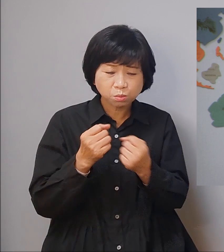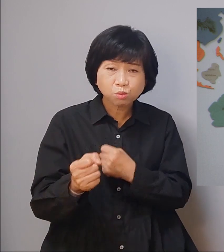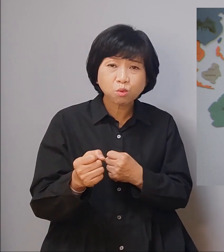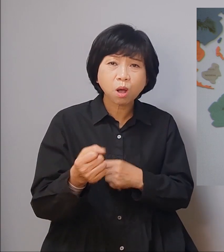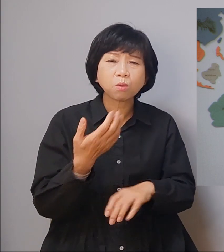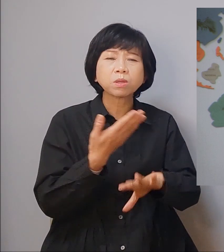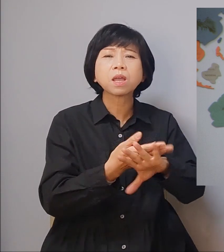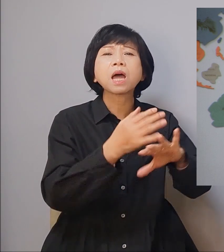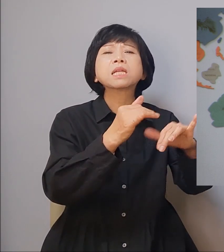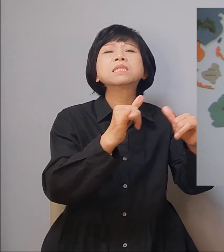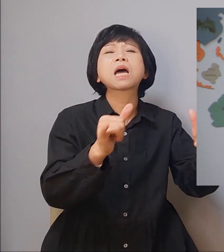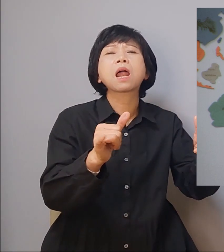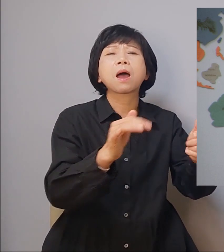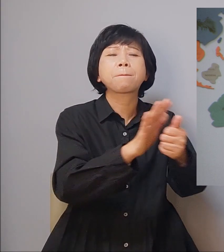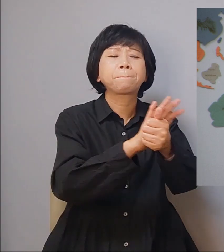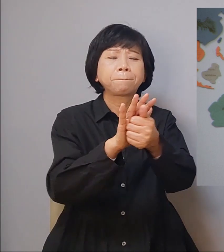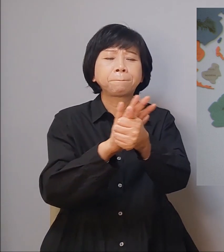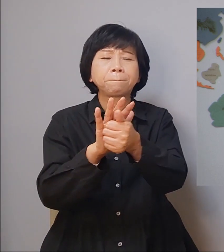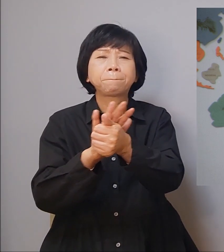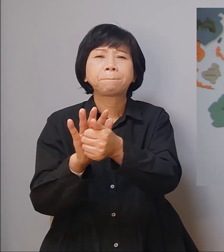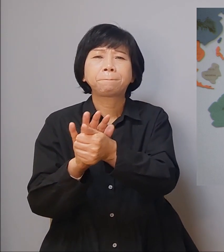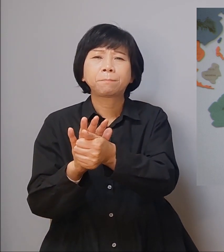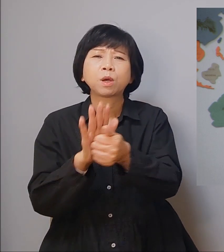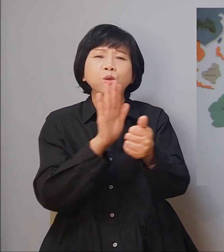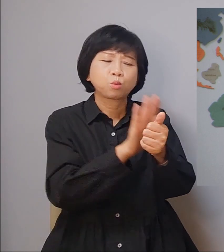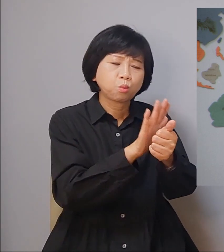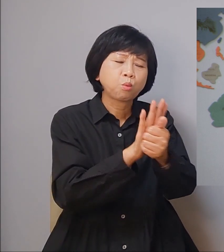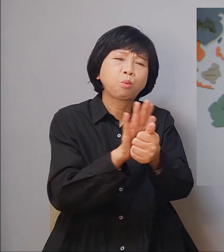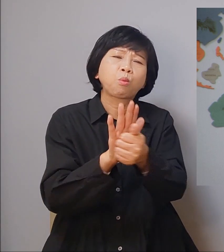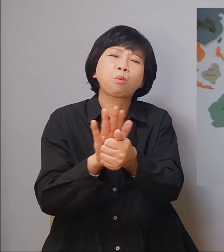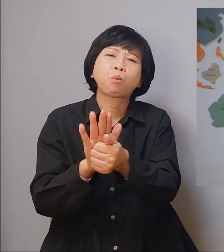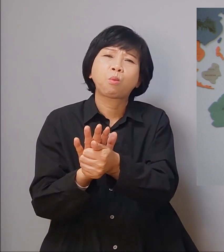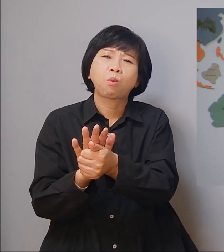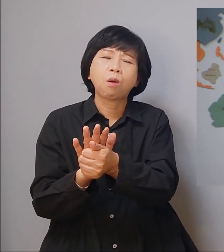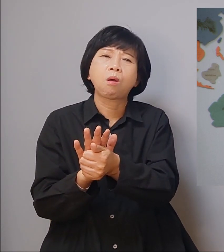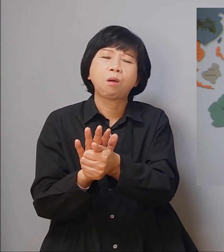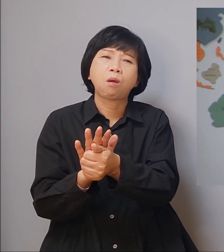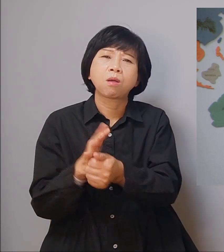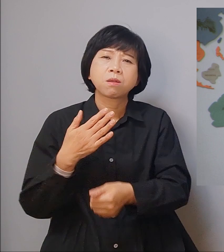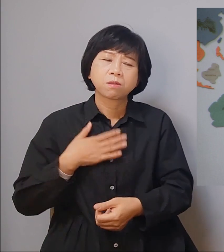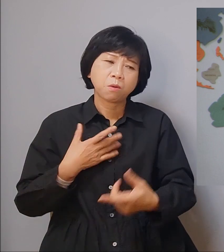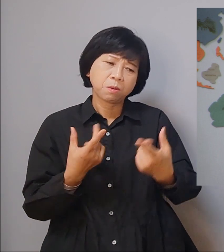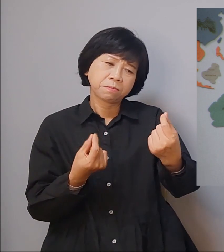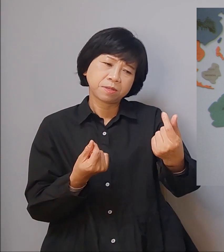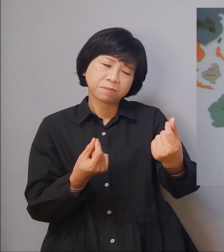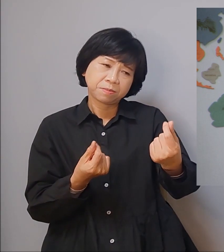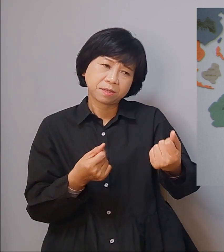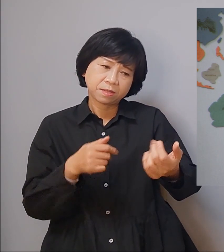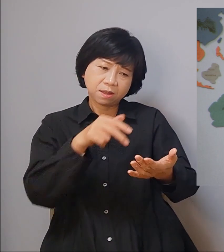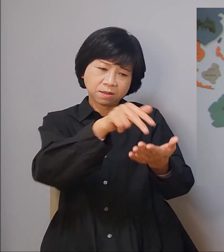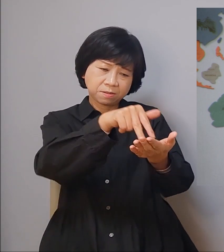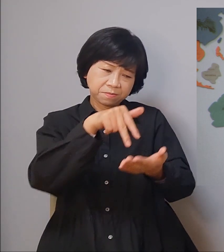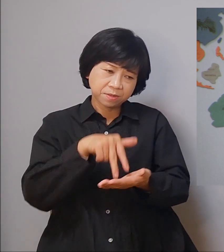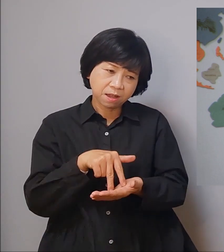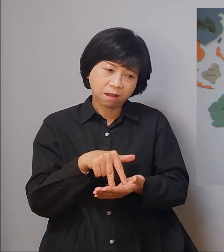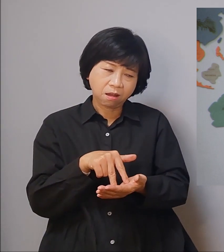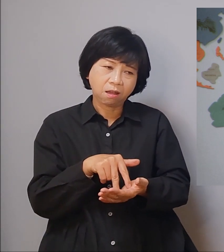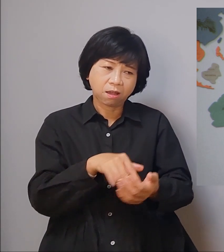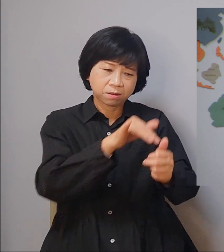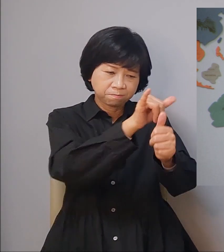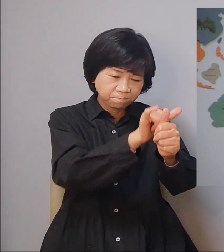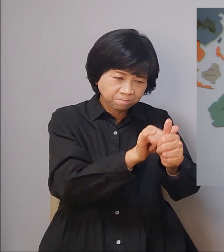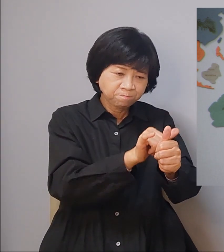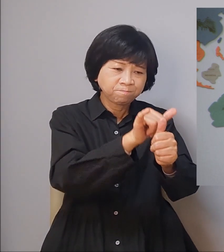어려운 고난을 헤쳐나갈 수 있는 해법은 나와 비슷한 처지에 있는 사람들을 섬기는